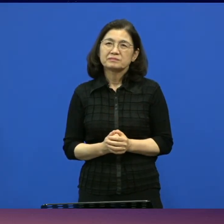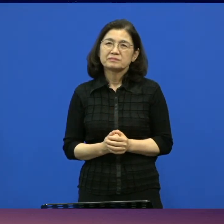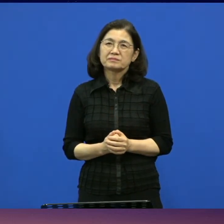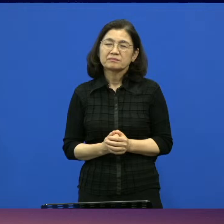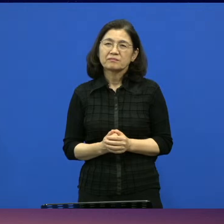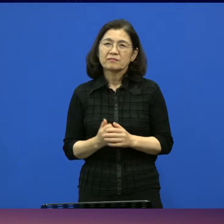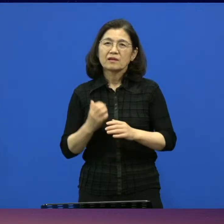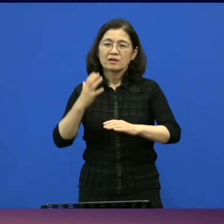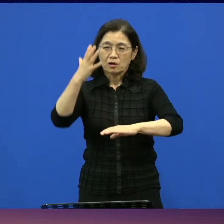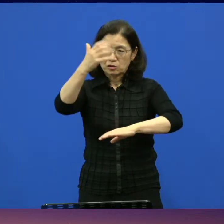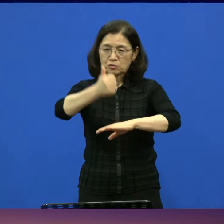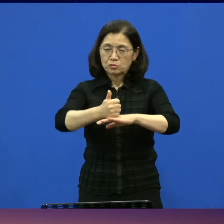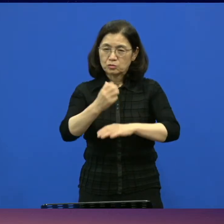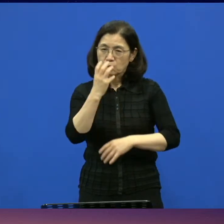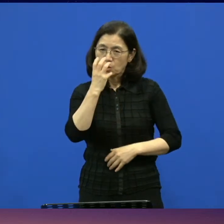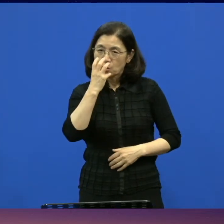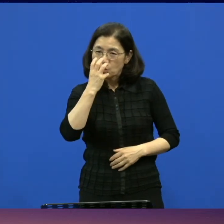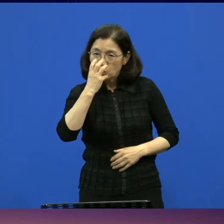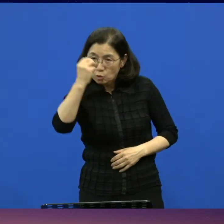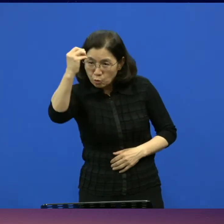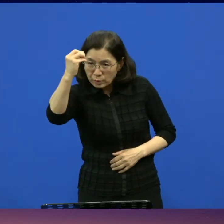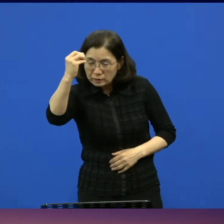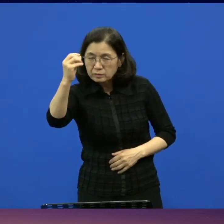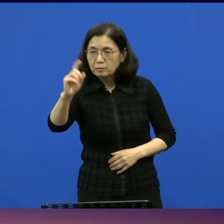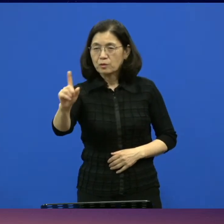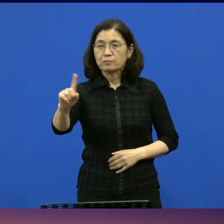결국 교만은 하나님에 대한